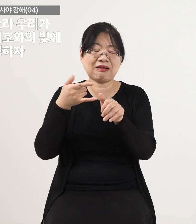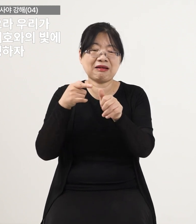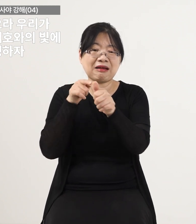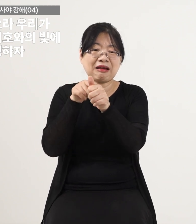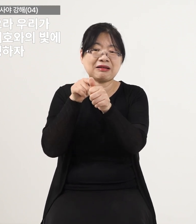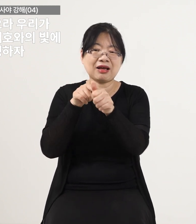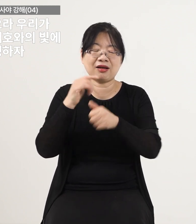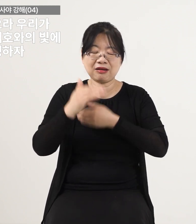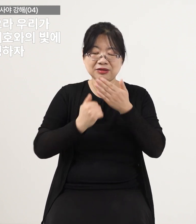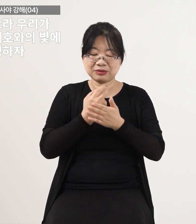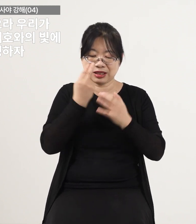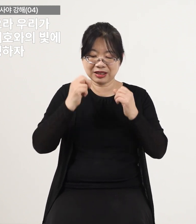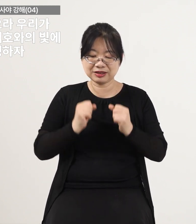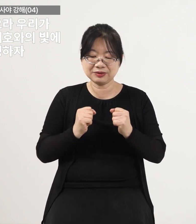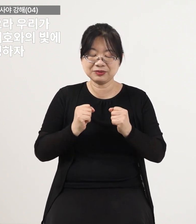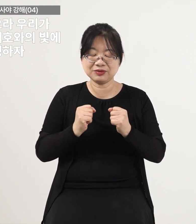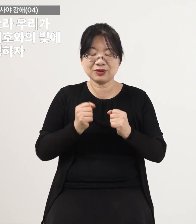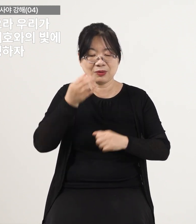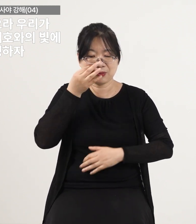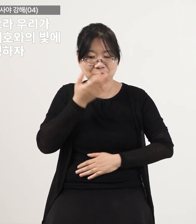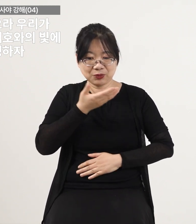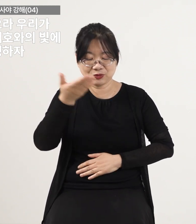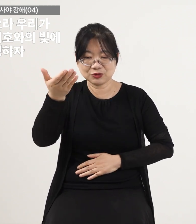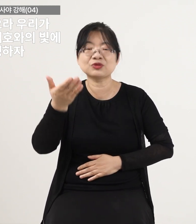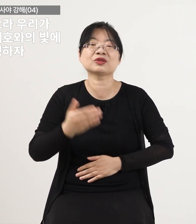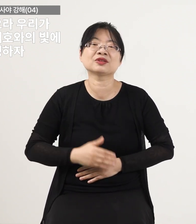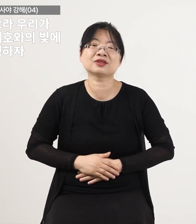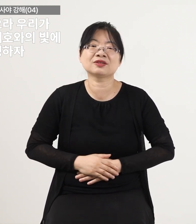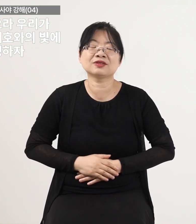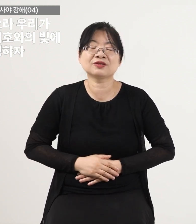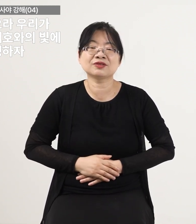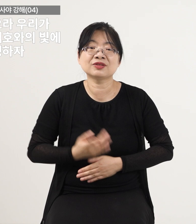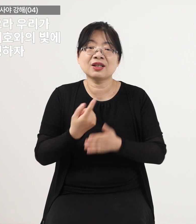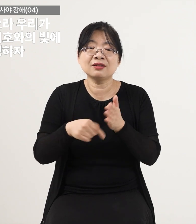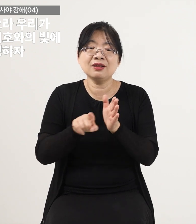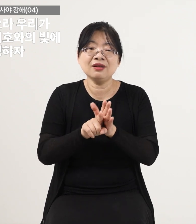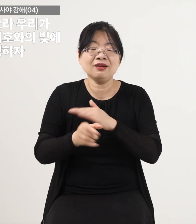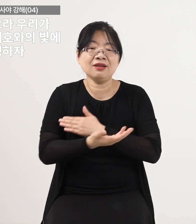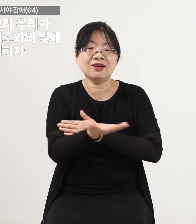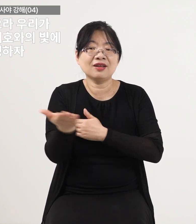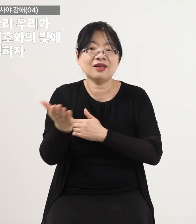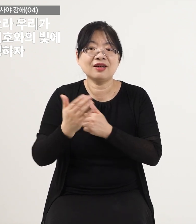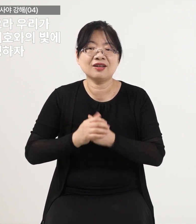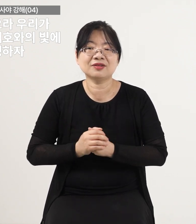하나님의 살아계심을 보게 만들고 그러려면 여러분들이